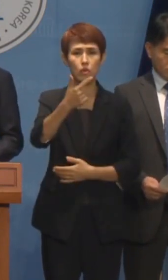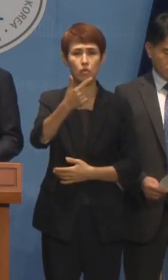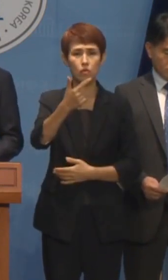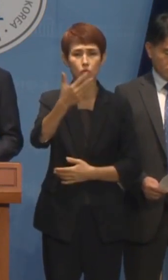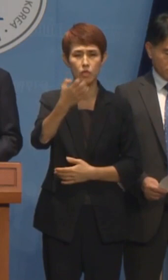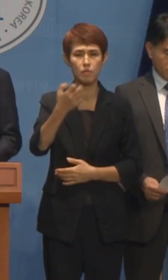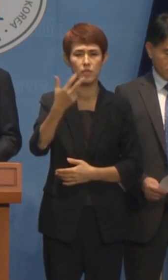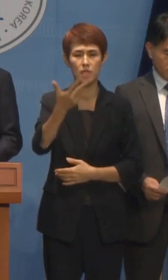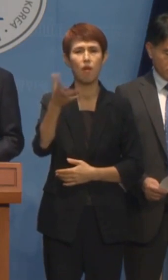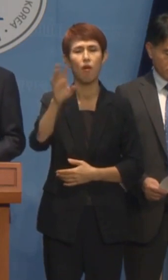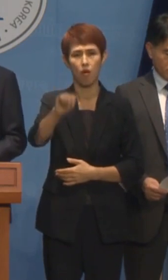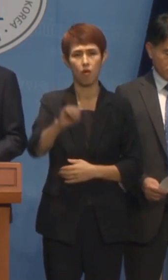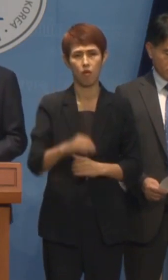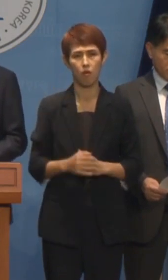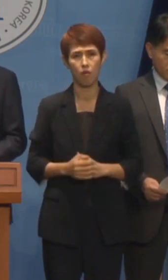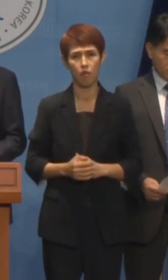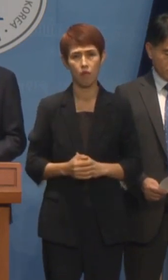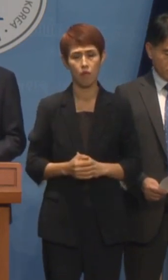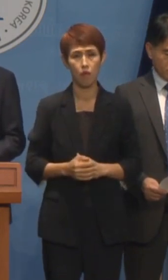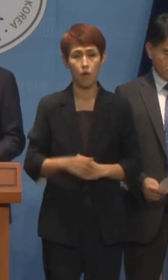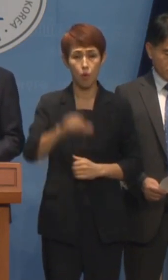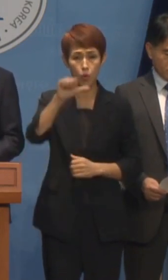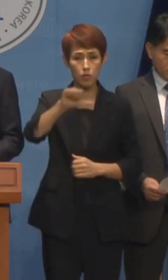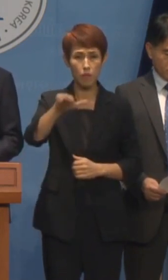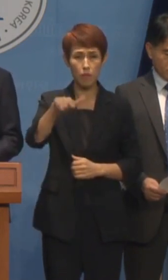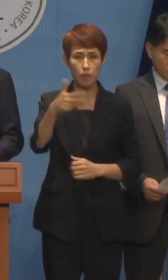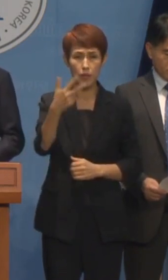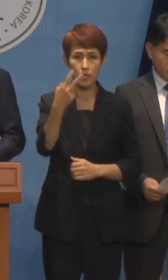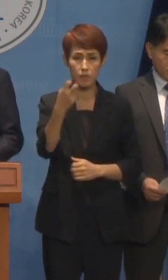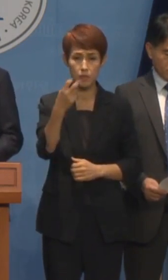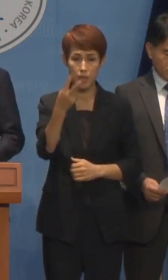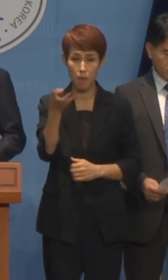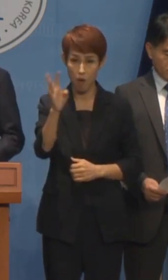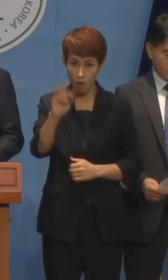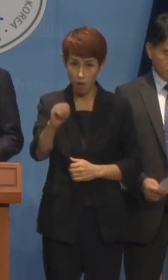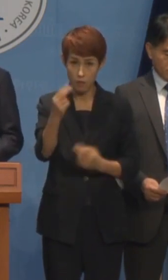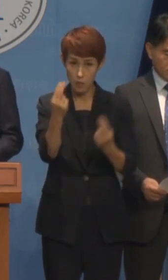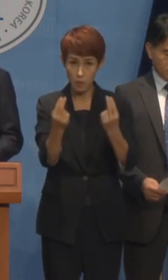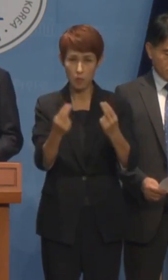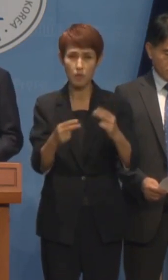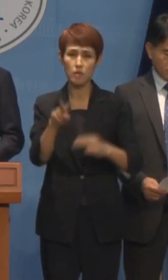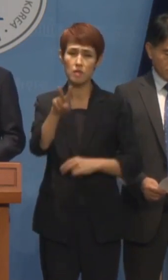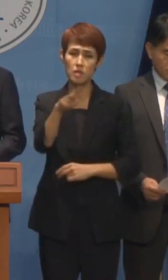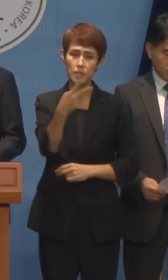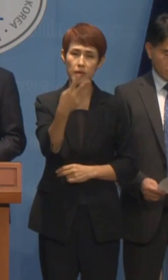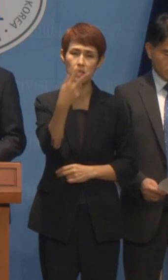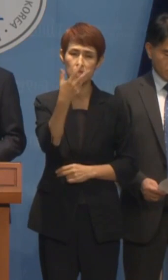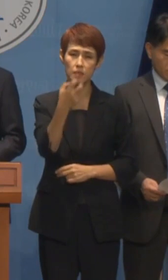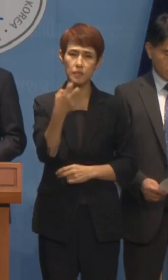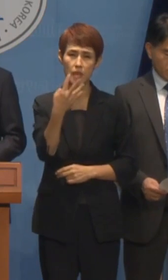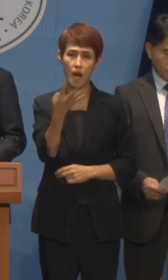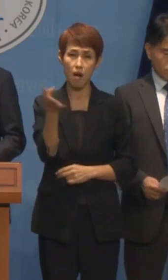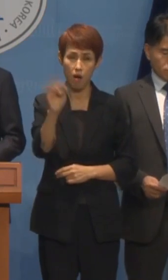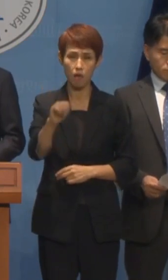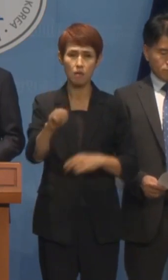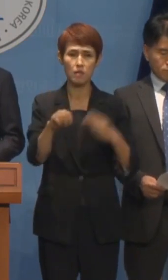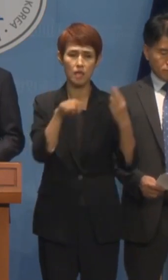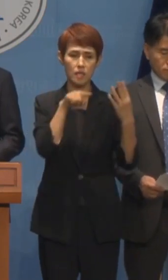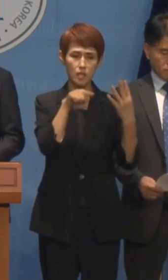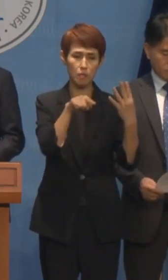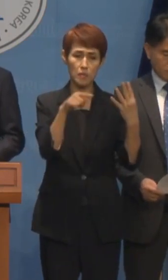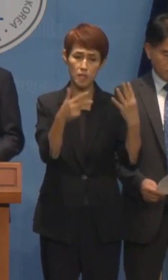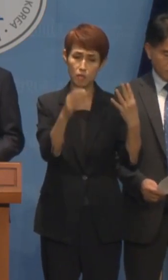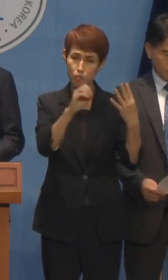6,097억 원으로 올해 5,823억 원 대비 274억 원, 4.7%